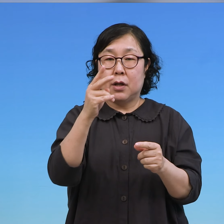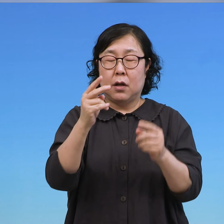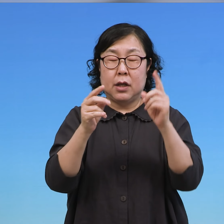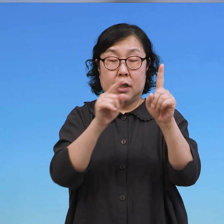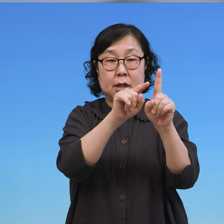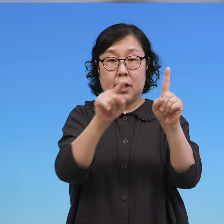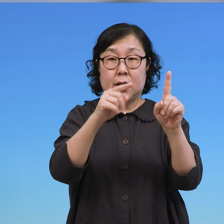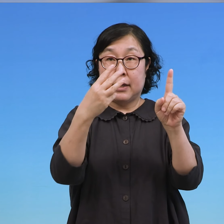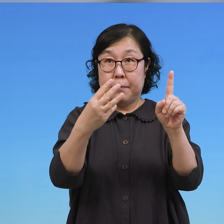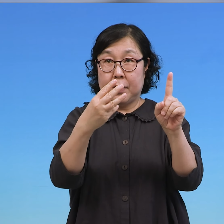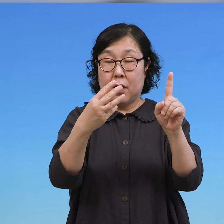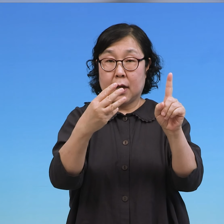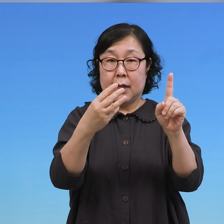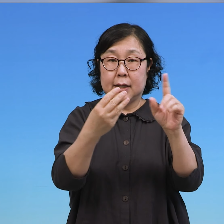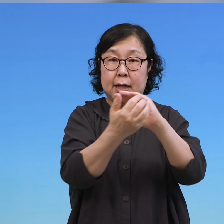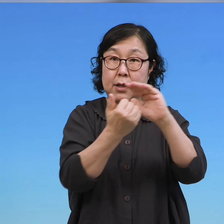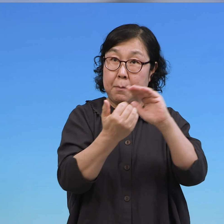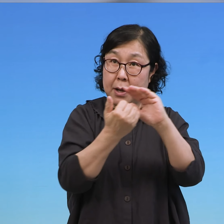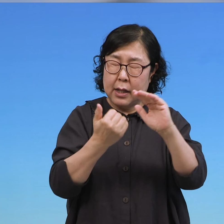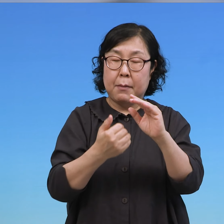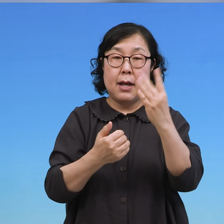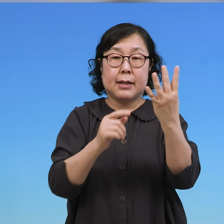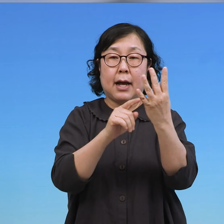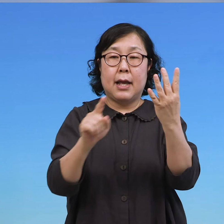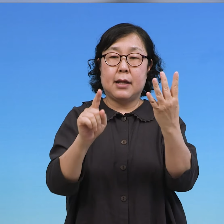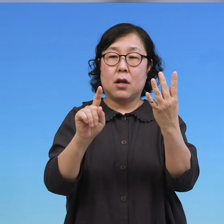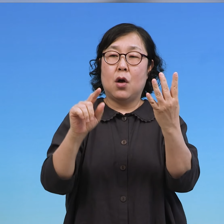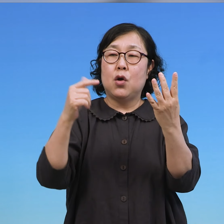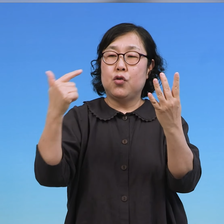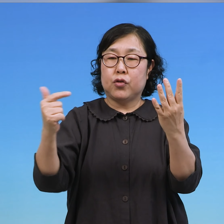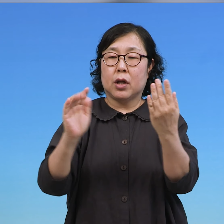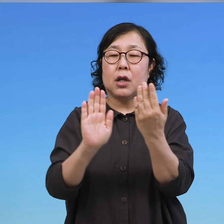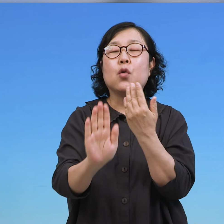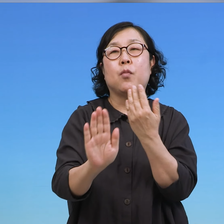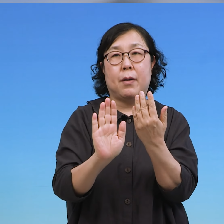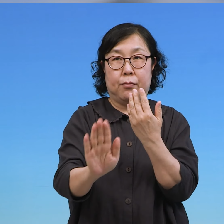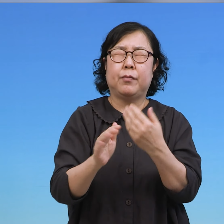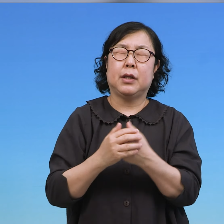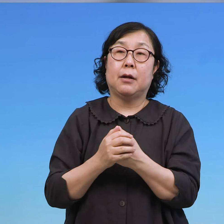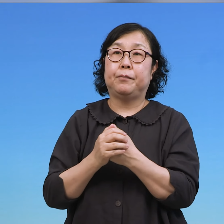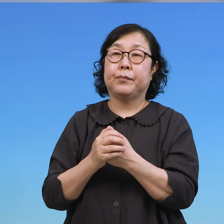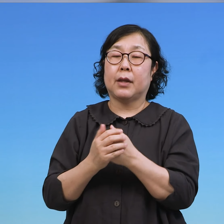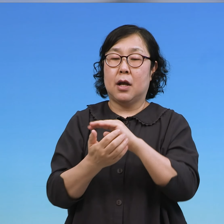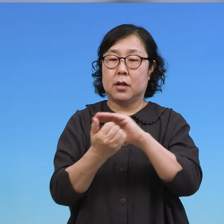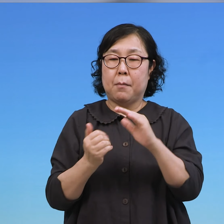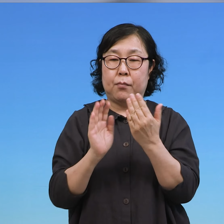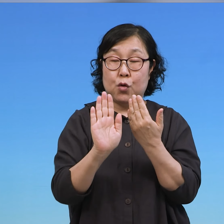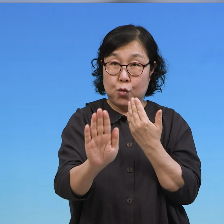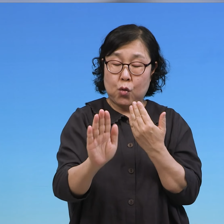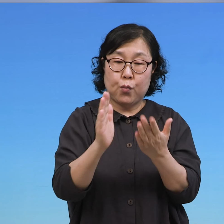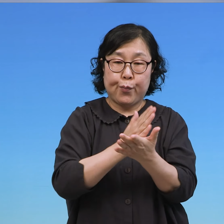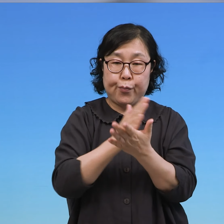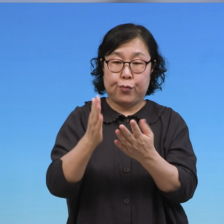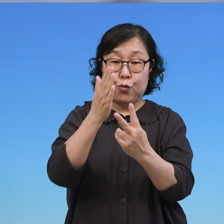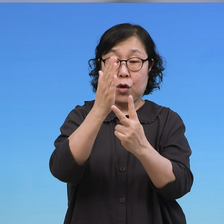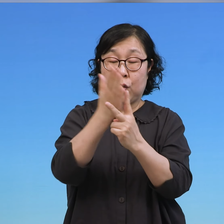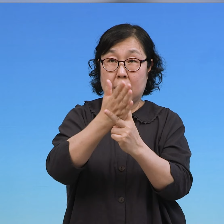3절까지가 전반부고요, 4절부터 6절까지가 후반부입니다. 이렇게 이제 전반부와